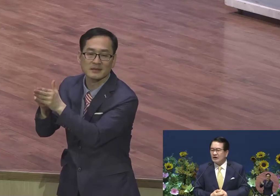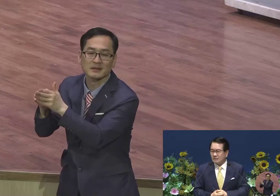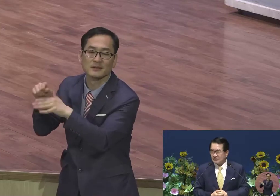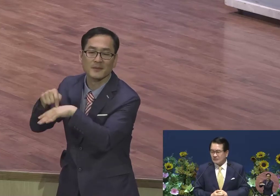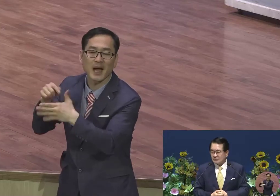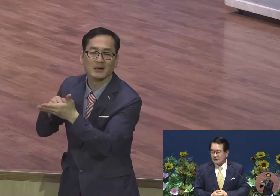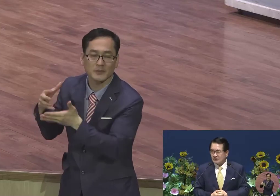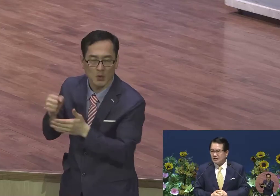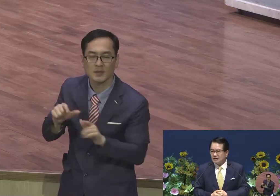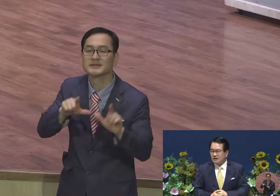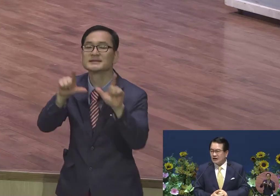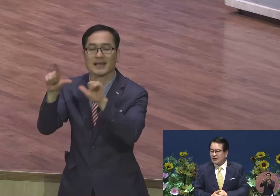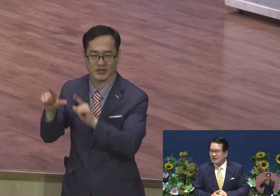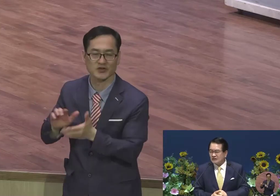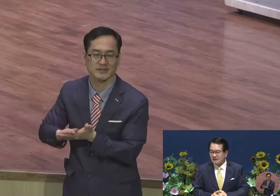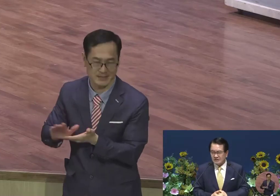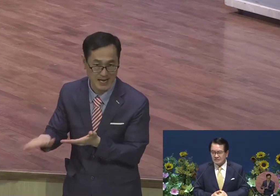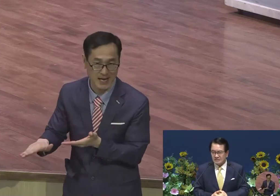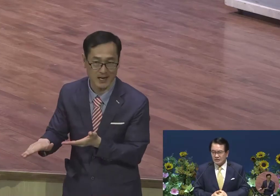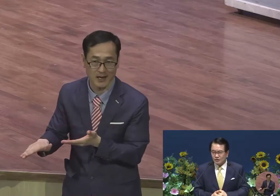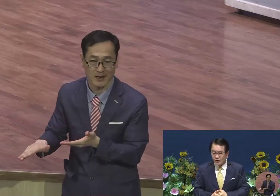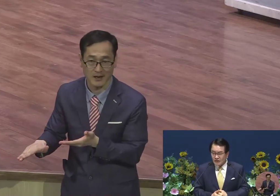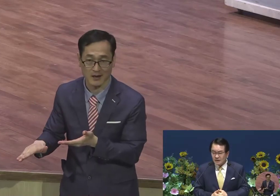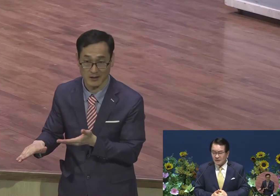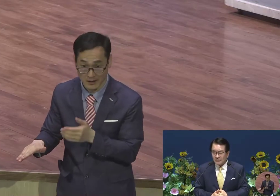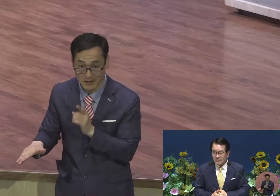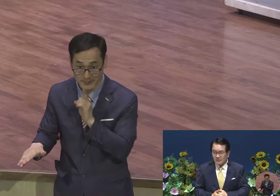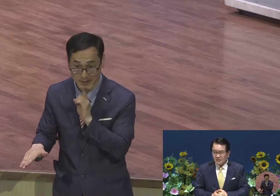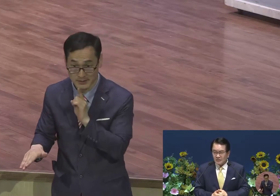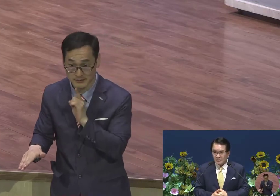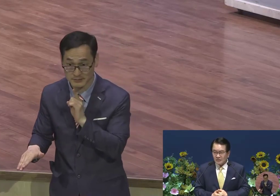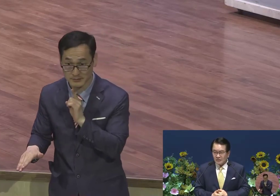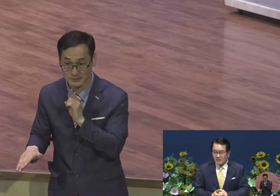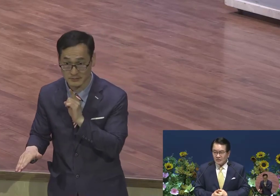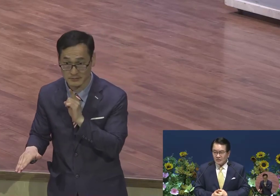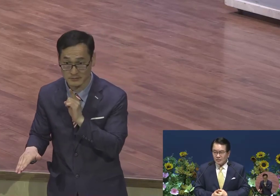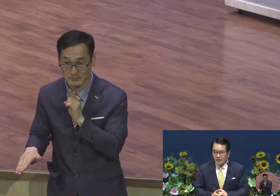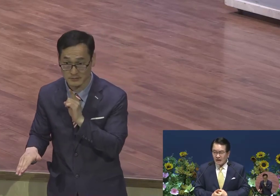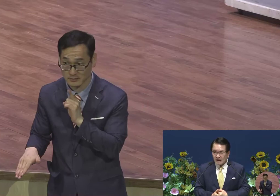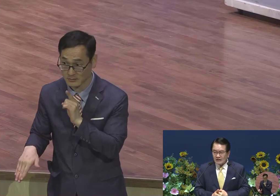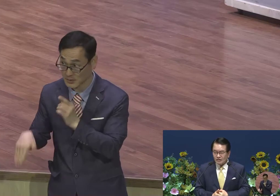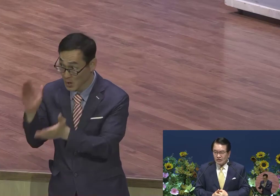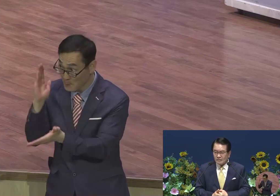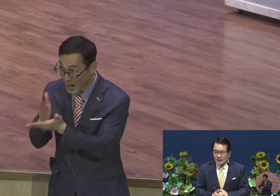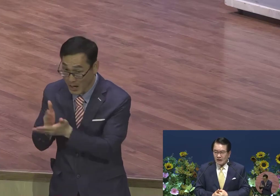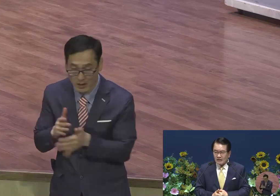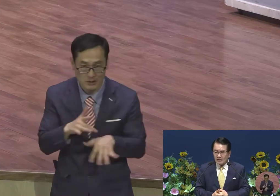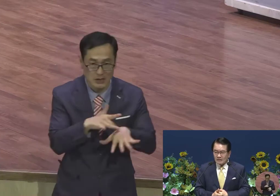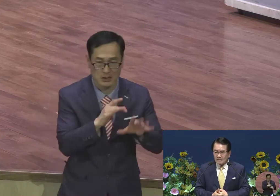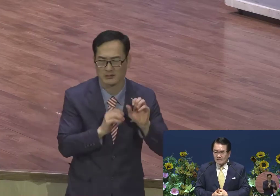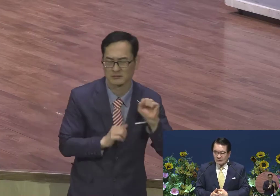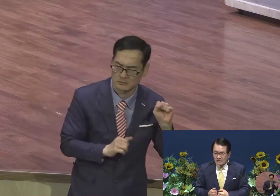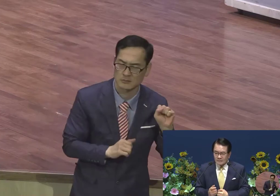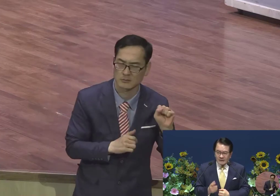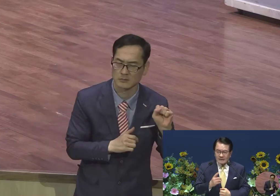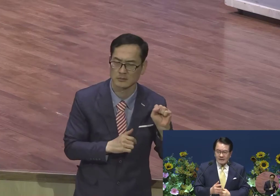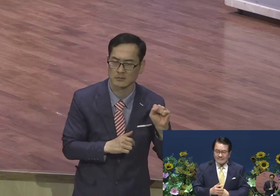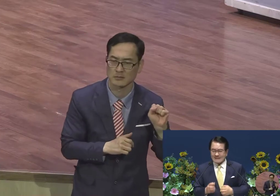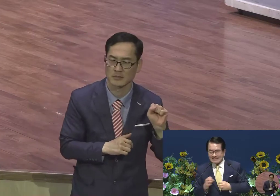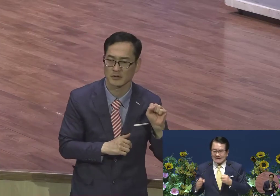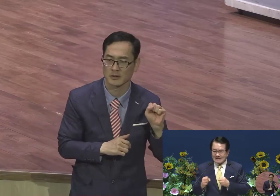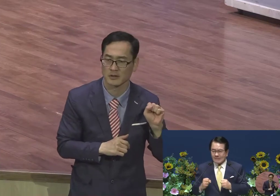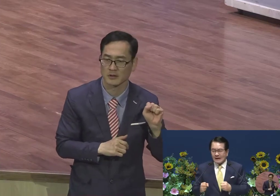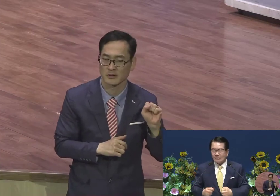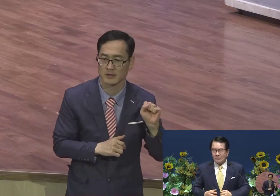자동심 싸움 그 귀신이 하는 짓이 속이는 거예요 불화를 갖다 주는 겁니다 자동심을